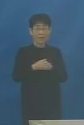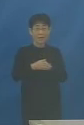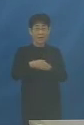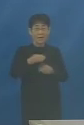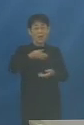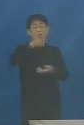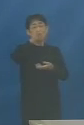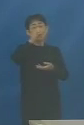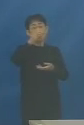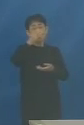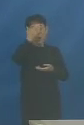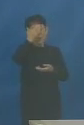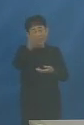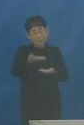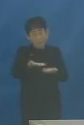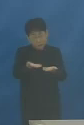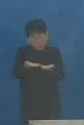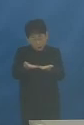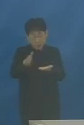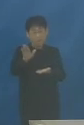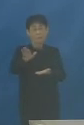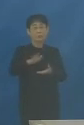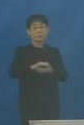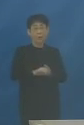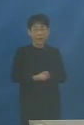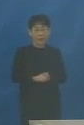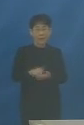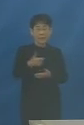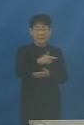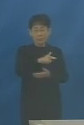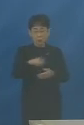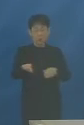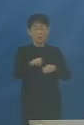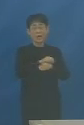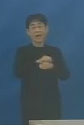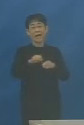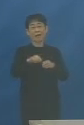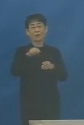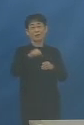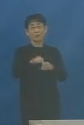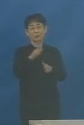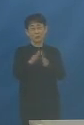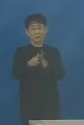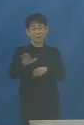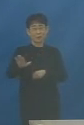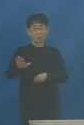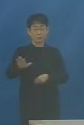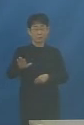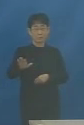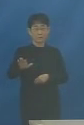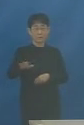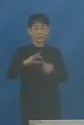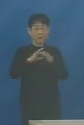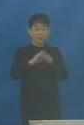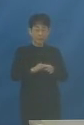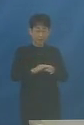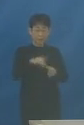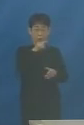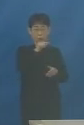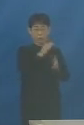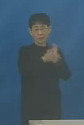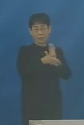サービス大しますよとかそういうものがいろいろあるわけですねでこういうものをあの私ども